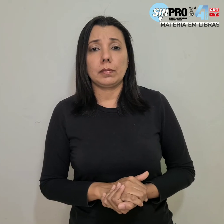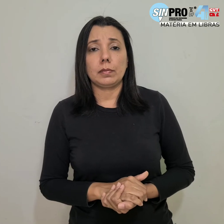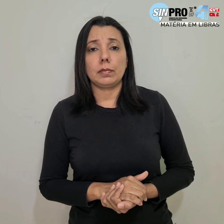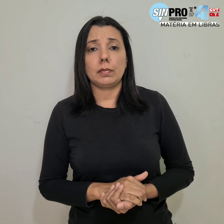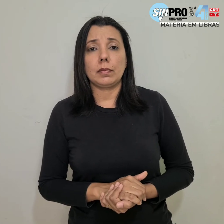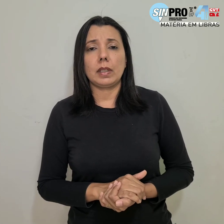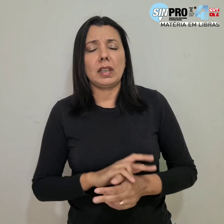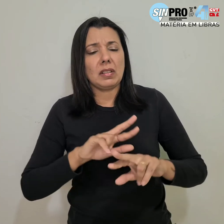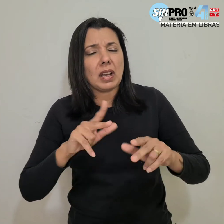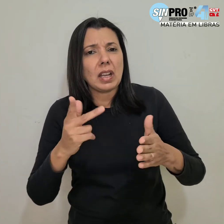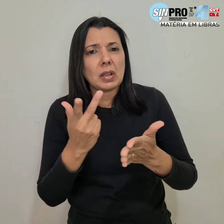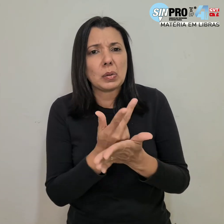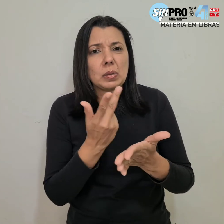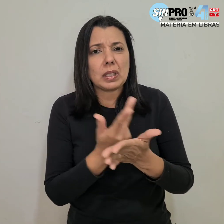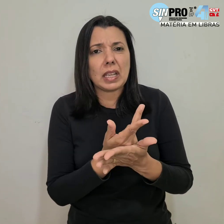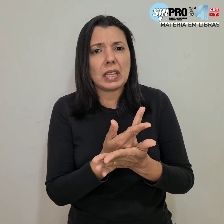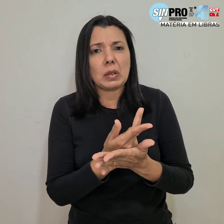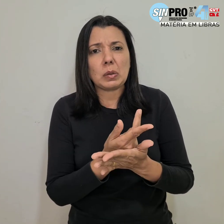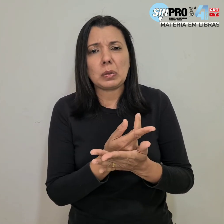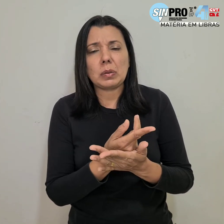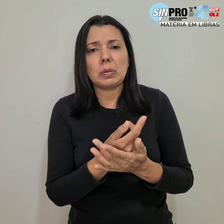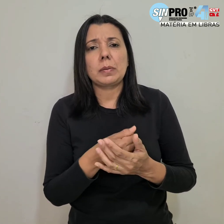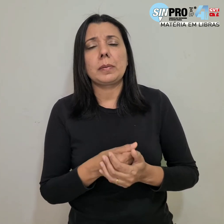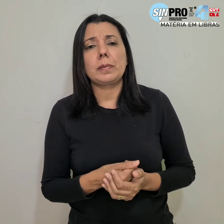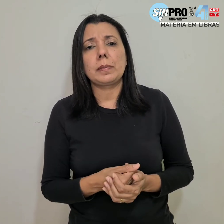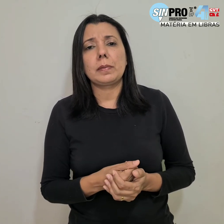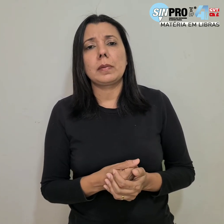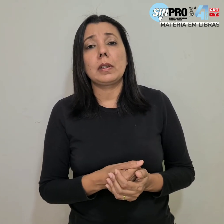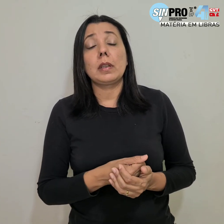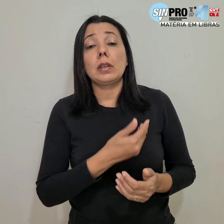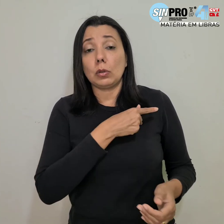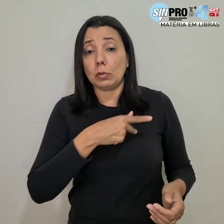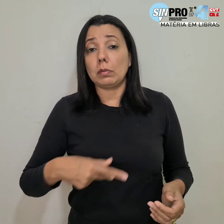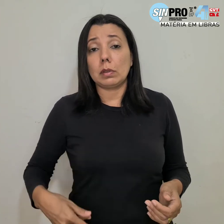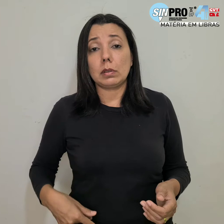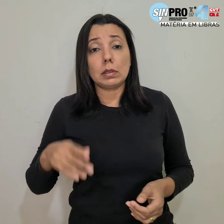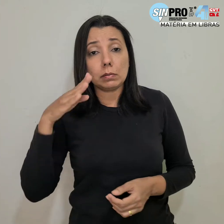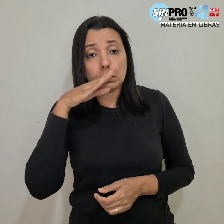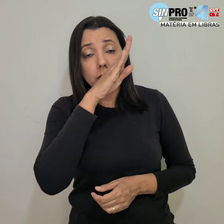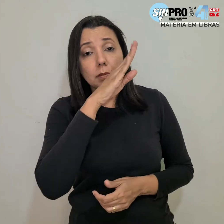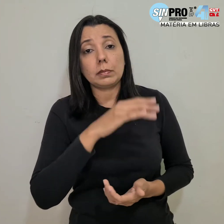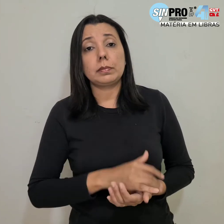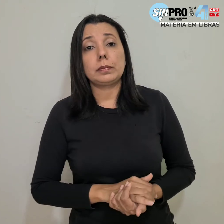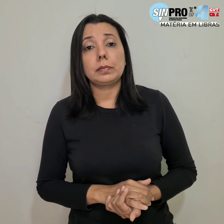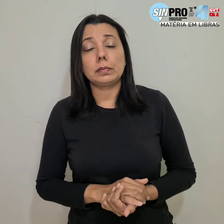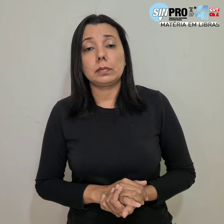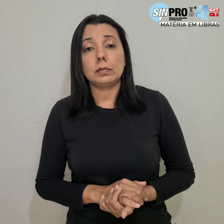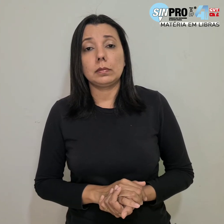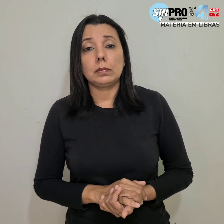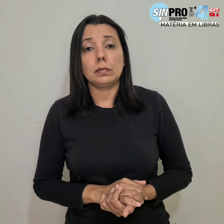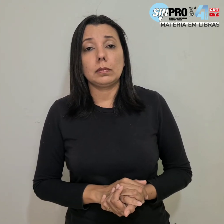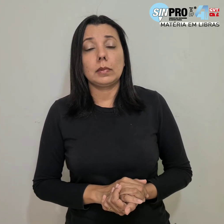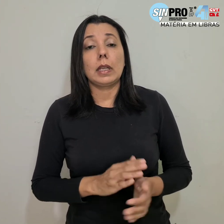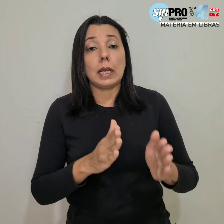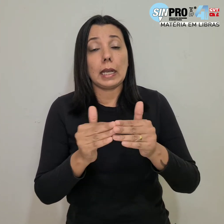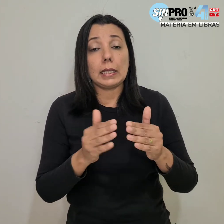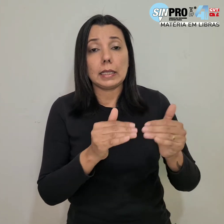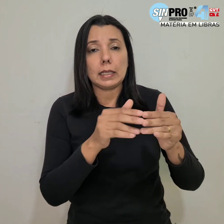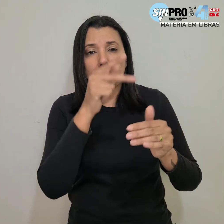A sucessão de erros propositais do presidente Jair Bolsonaro para atender a